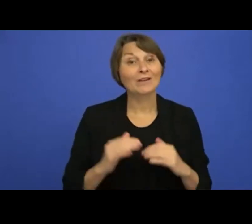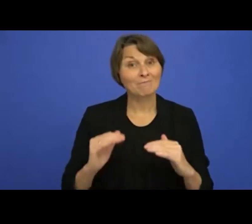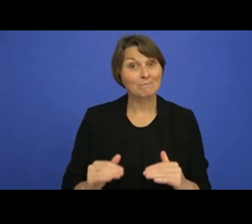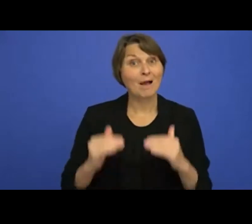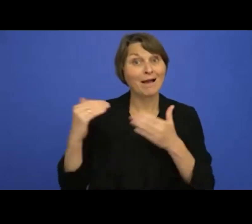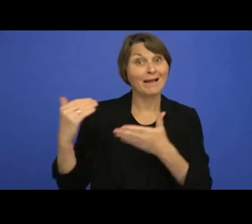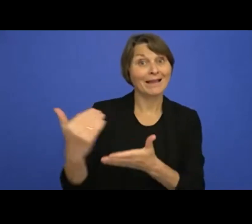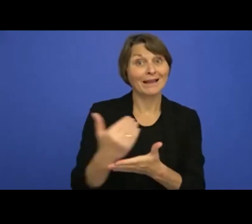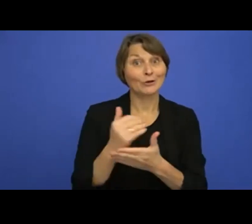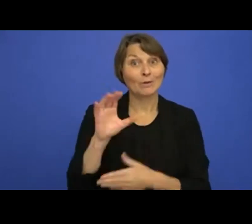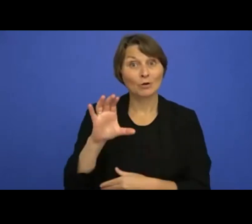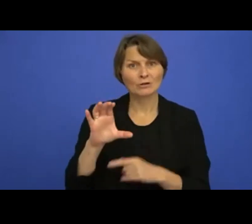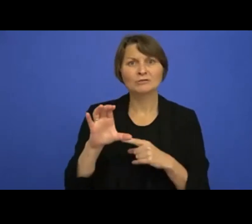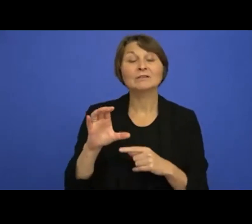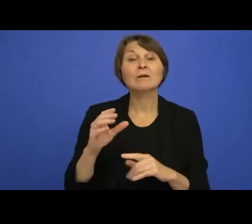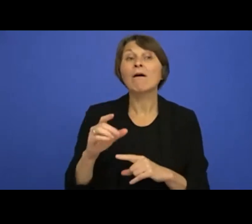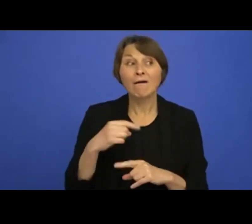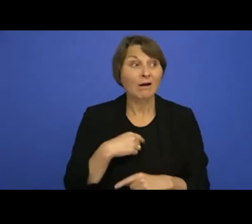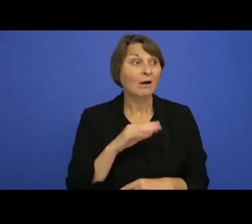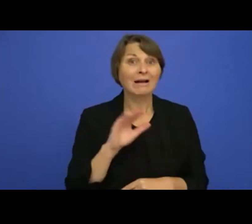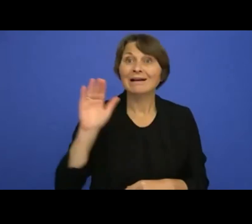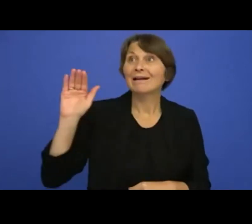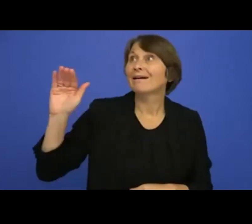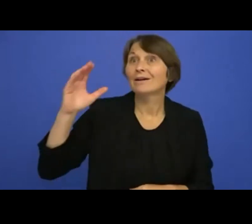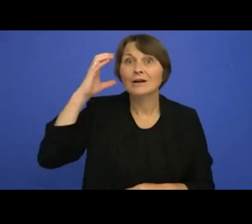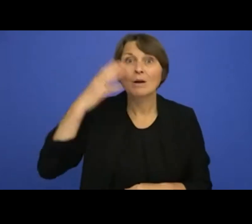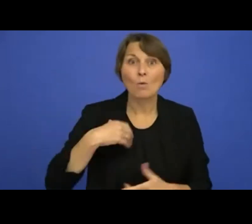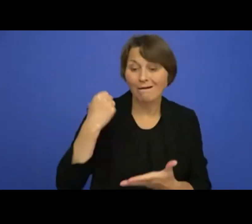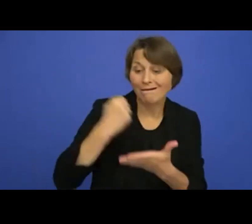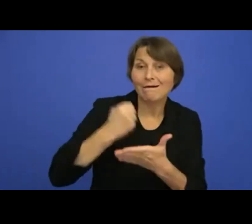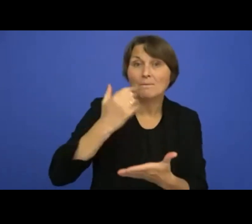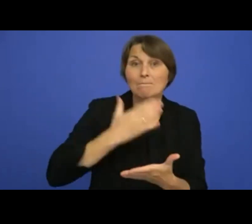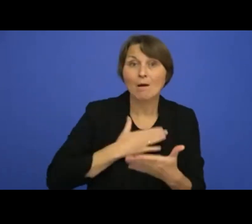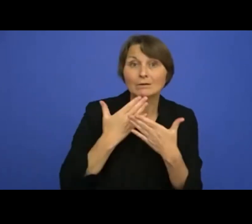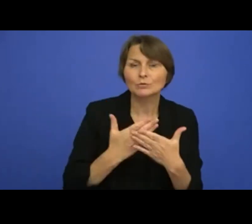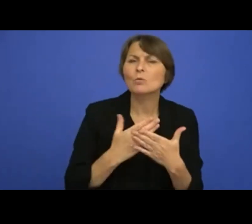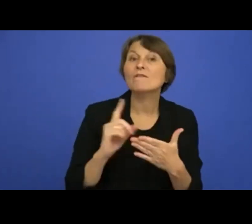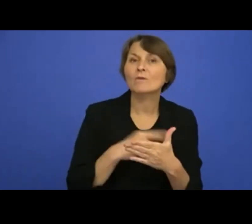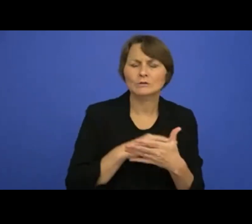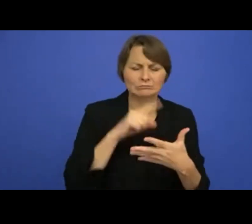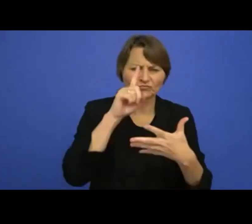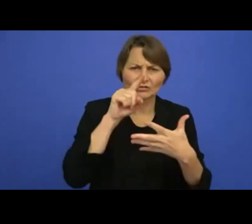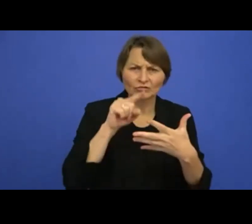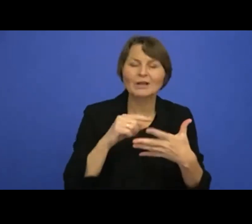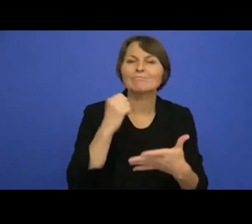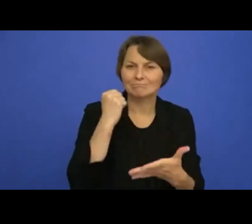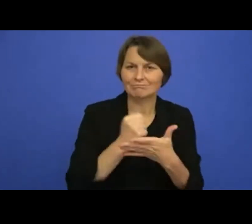évaluées à l'aune de ce qui se fait. Donc dans les pays à revenus